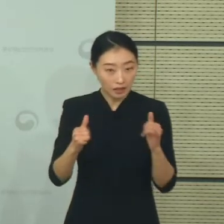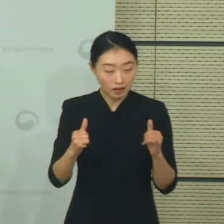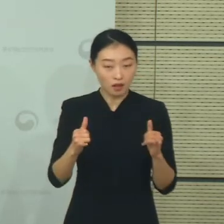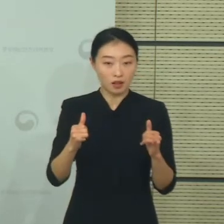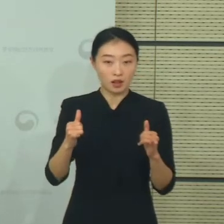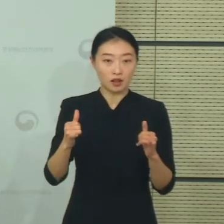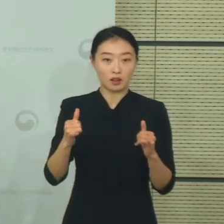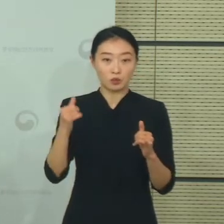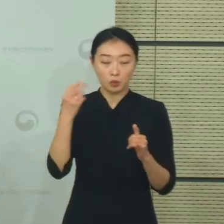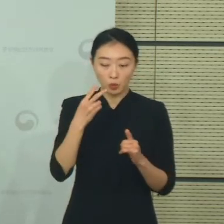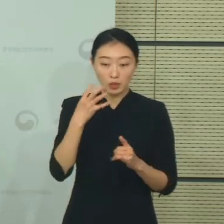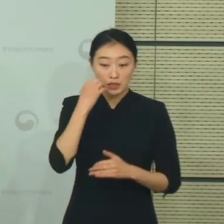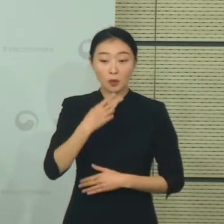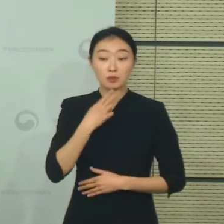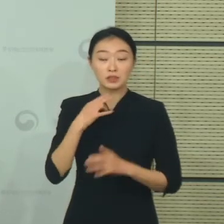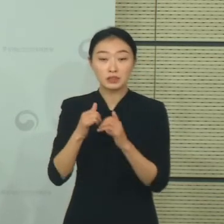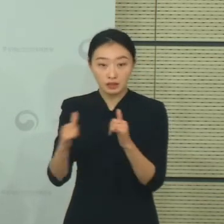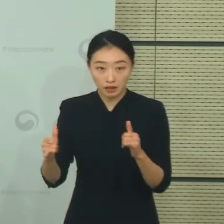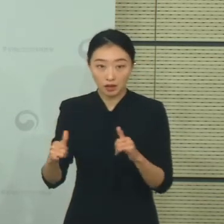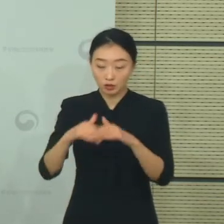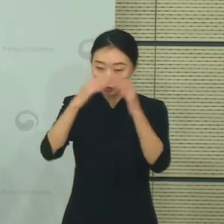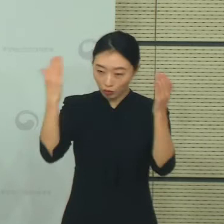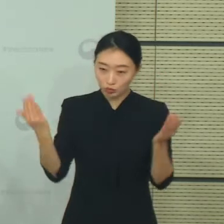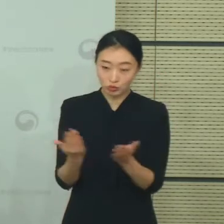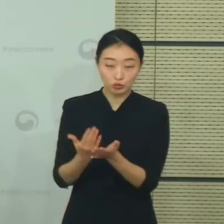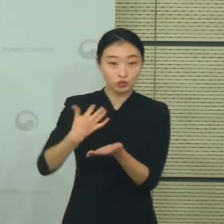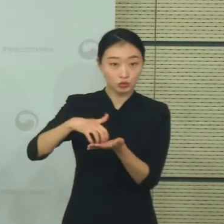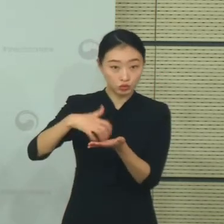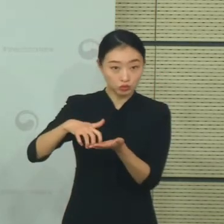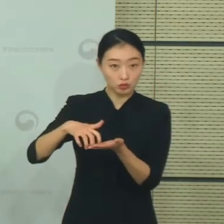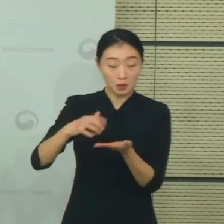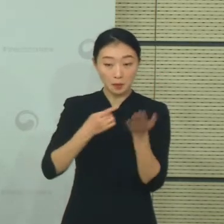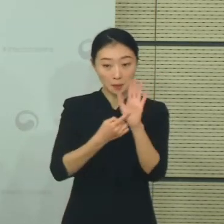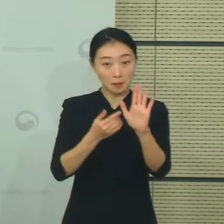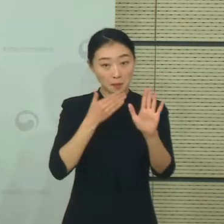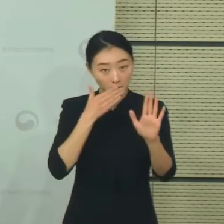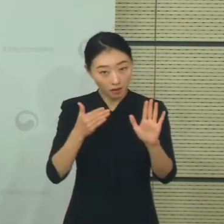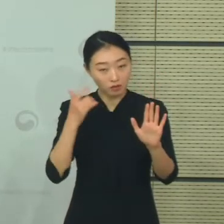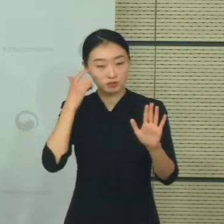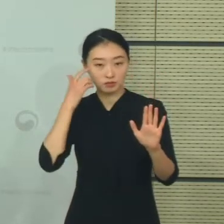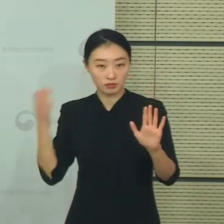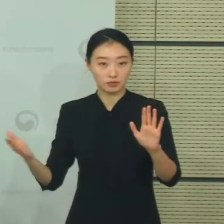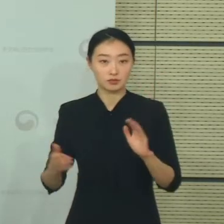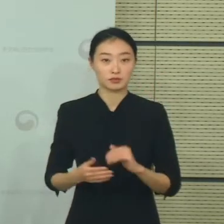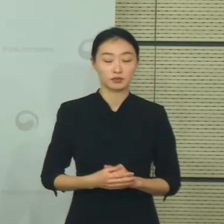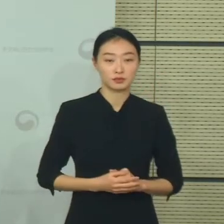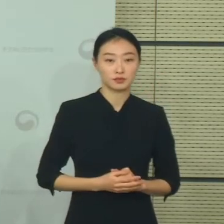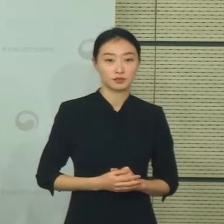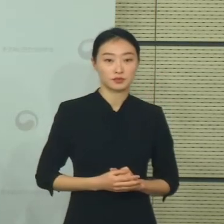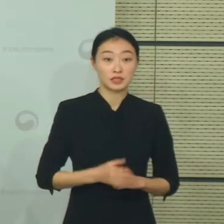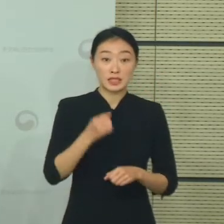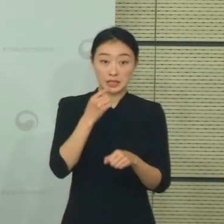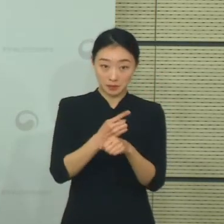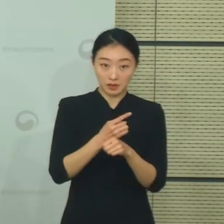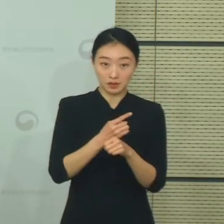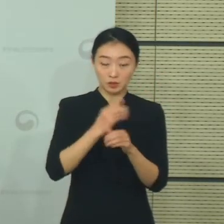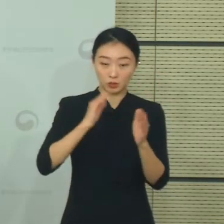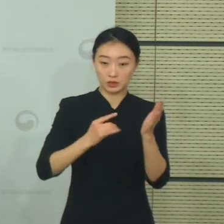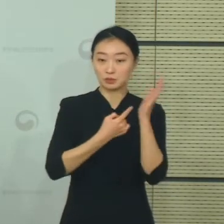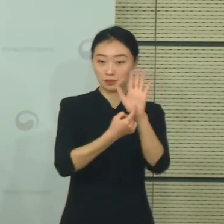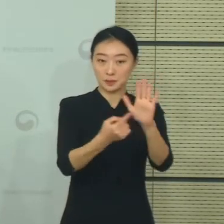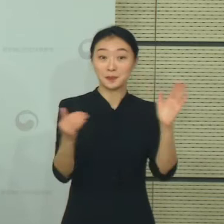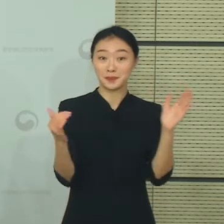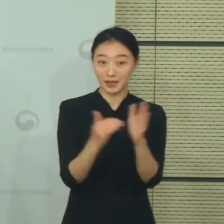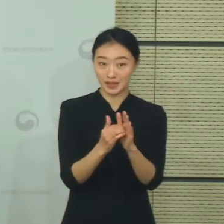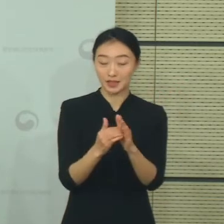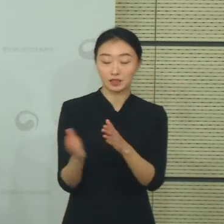등 그 전수조사 현황도 가능하다면 브리핑 때 말씀해 주시기 바랍니다. 네, 이미 브리핑 때 말씀을 드렸습니다.